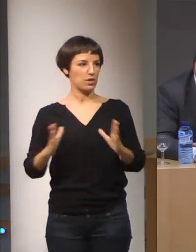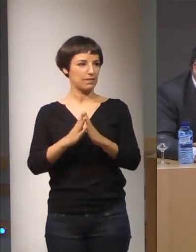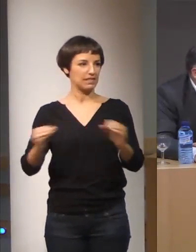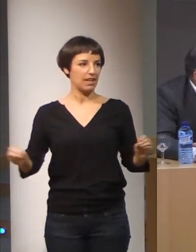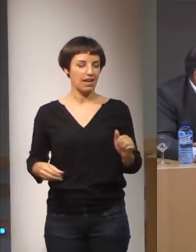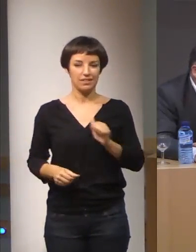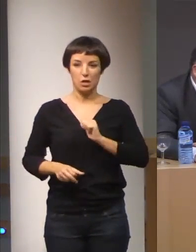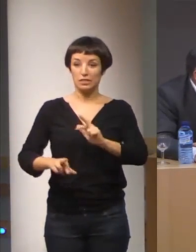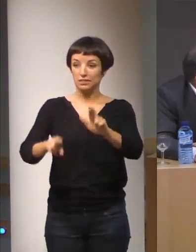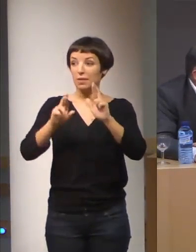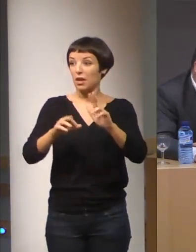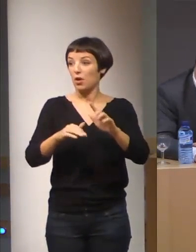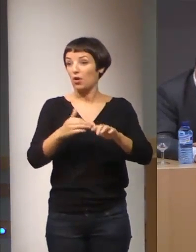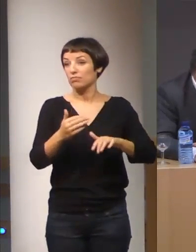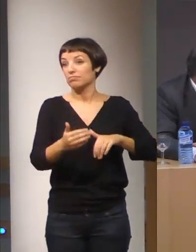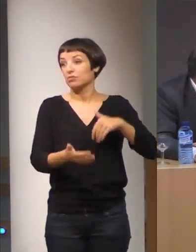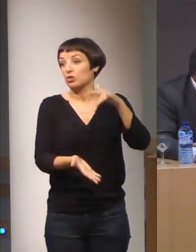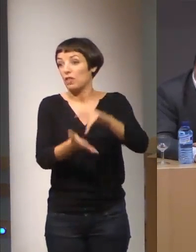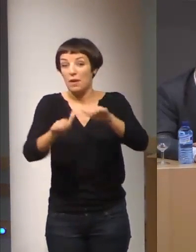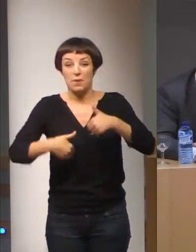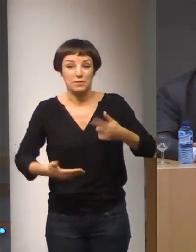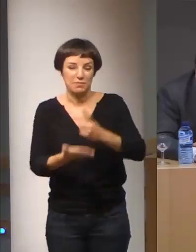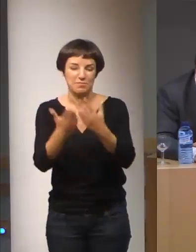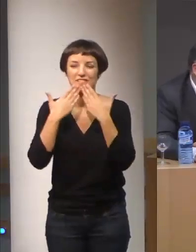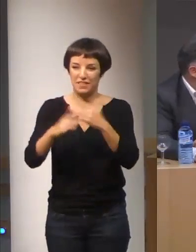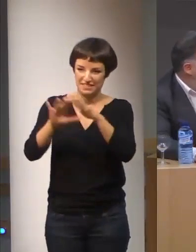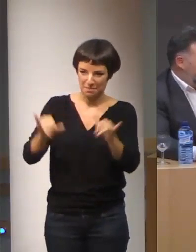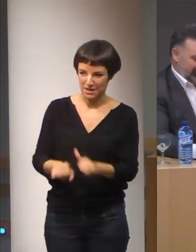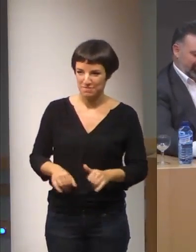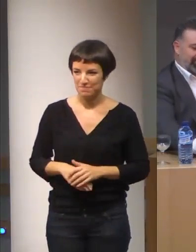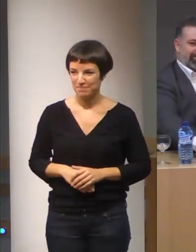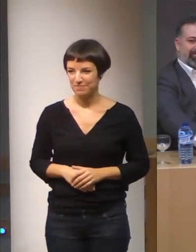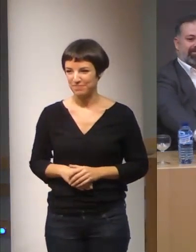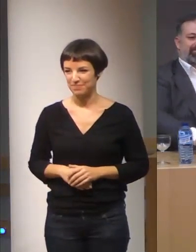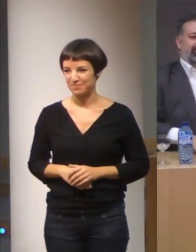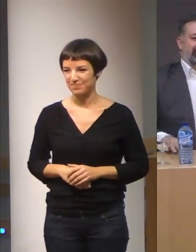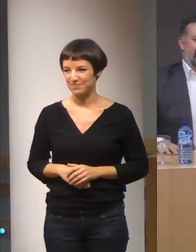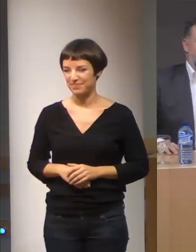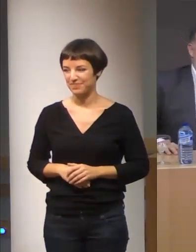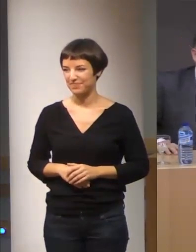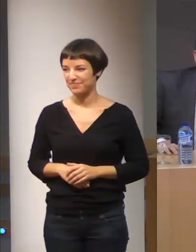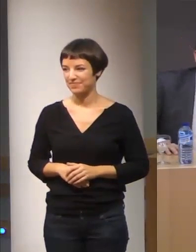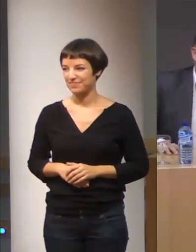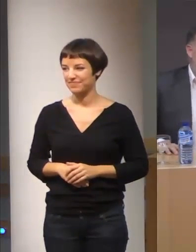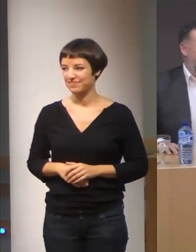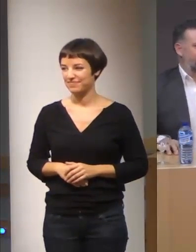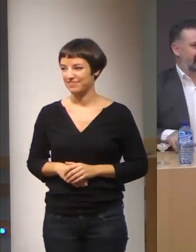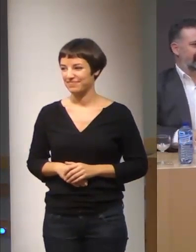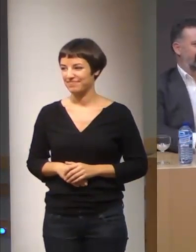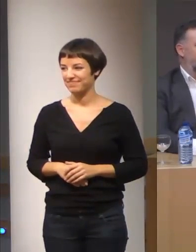espero que algún día poder volver Muchas gracias Tiberio Pues nada